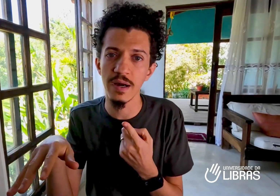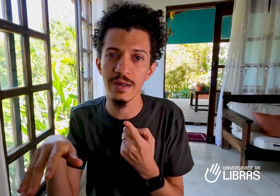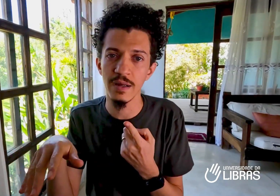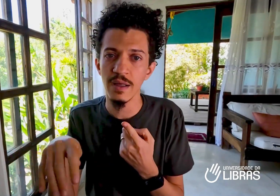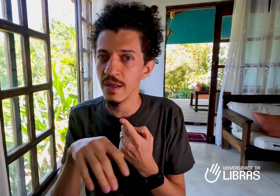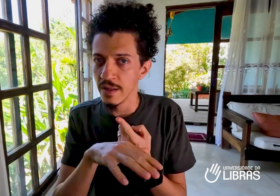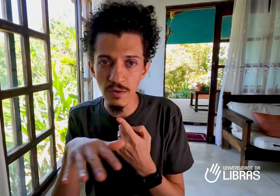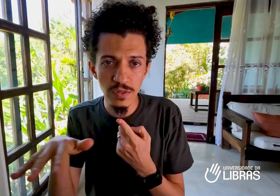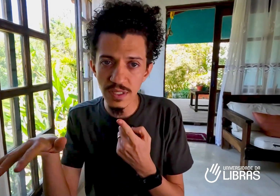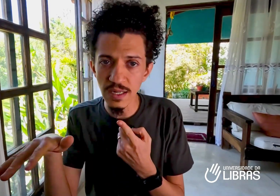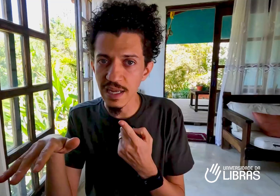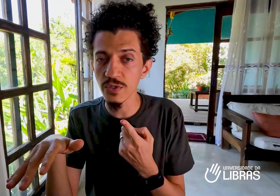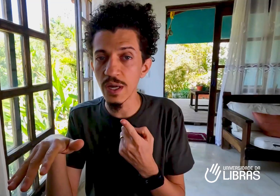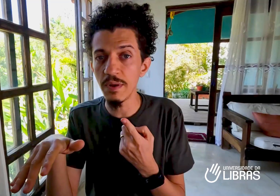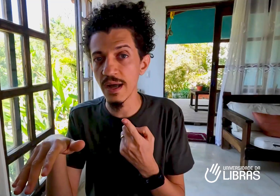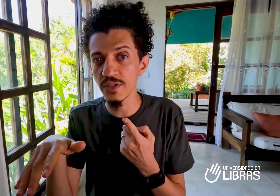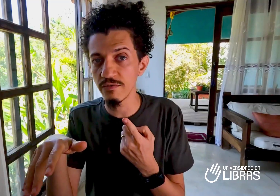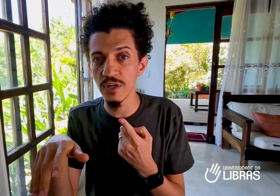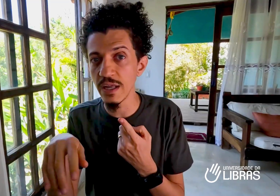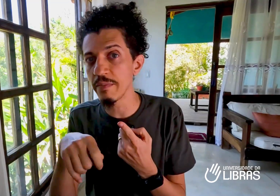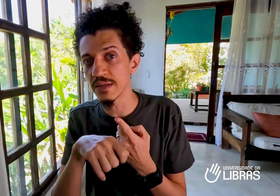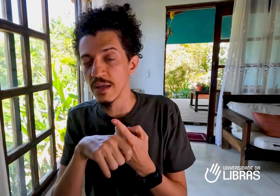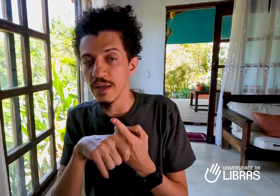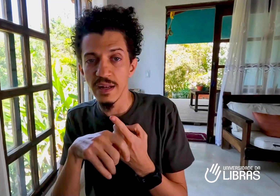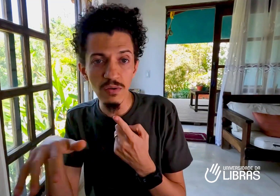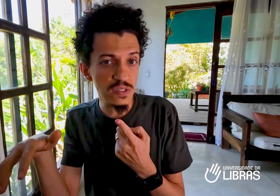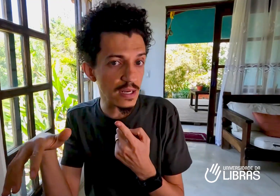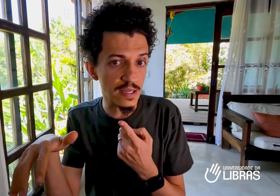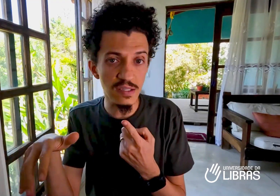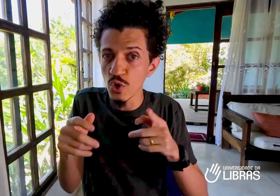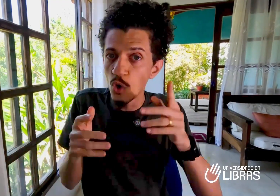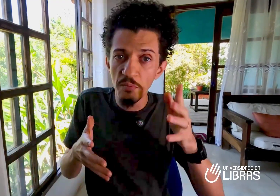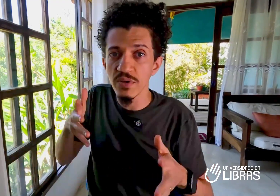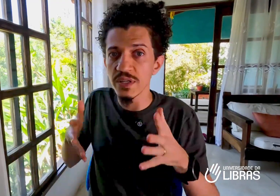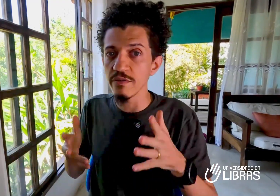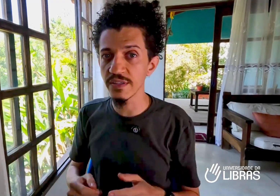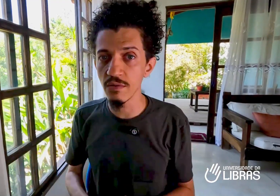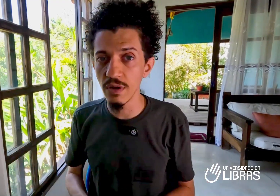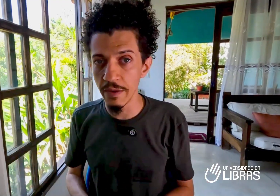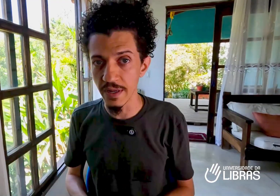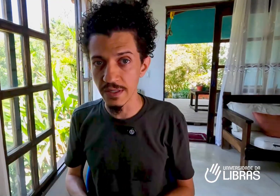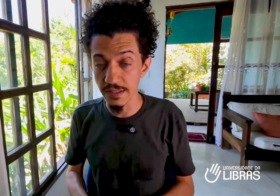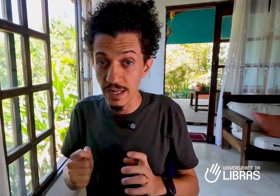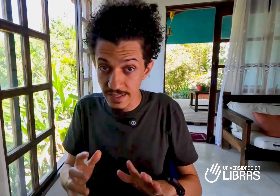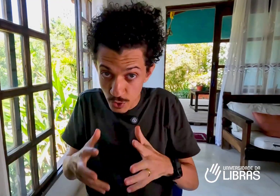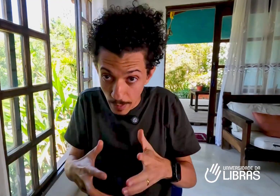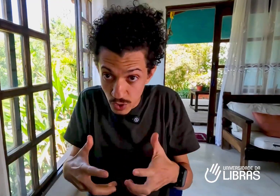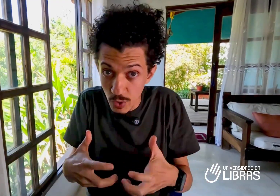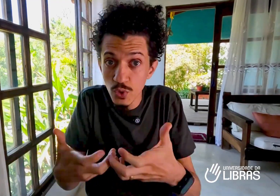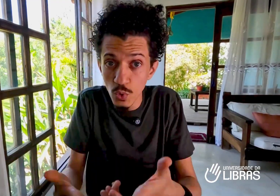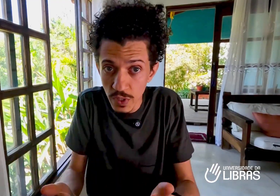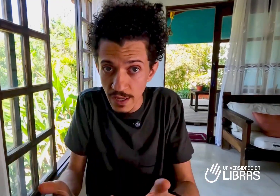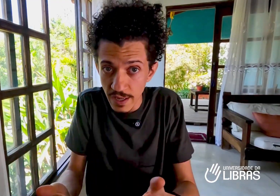mecânica, não sinalização de aplicativo de Libras, não sinalização de robozinho fazendo Libras, a sinalização de uma pessoa surda,